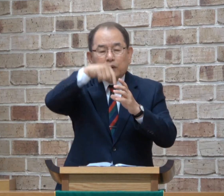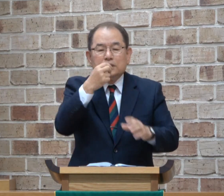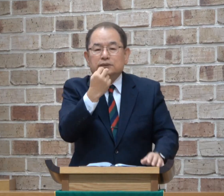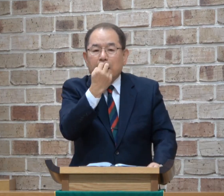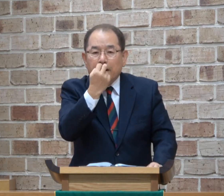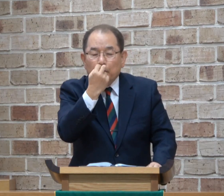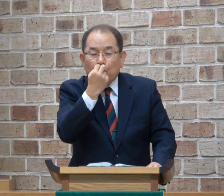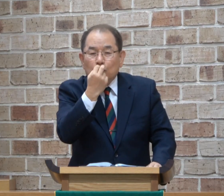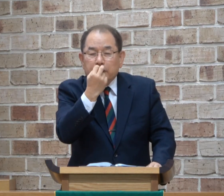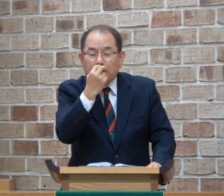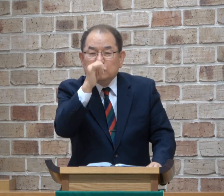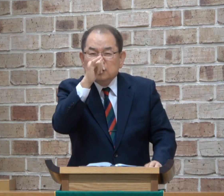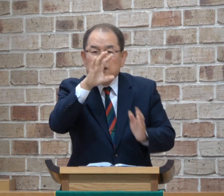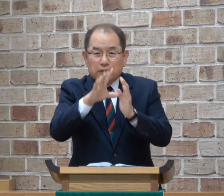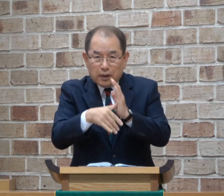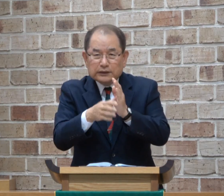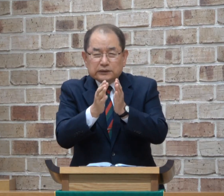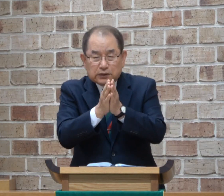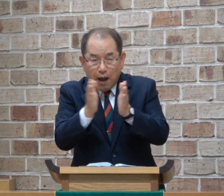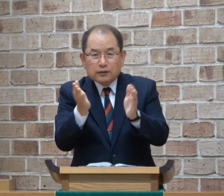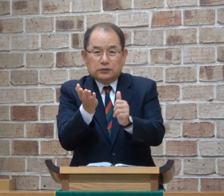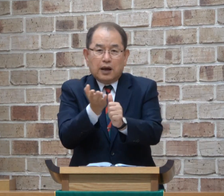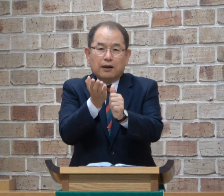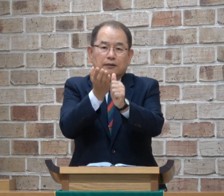때 그것이 자라게 됩니다.